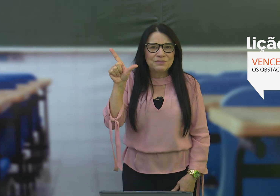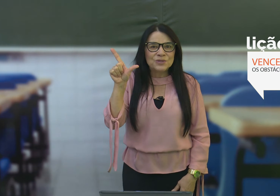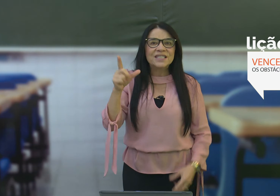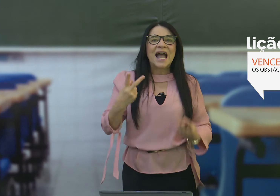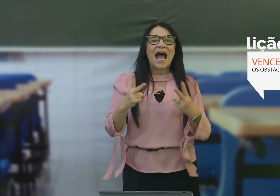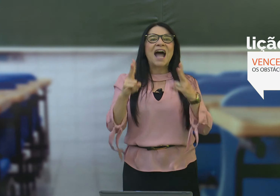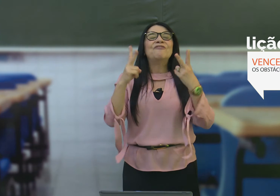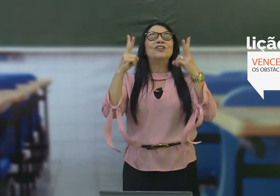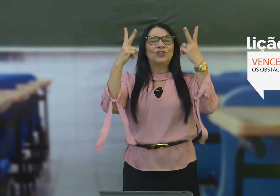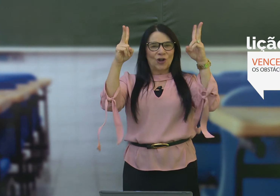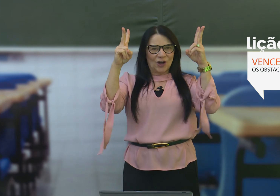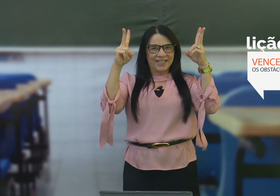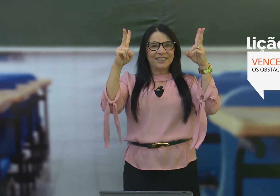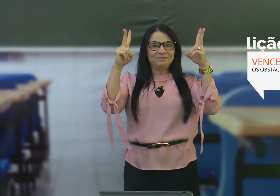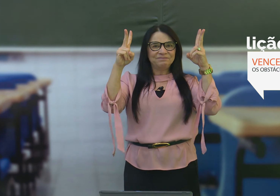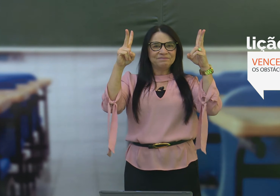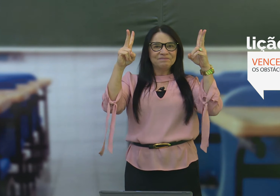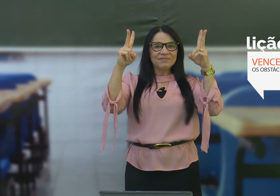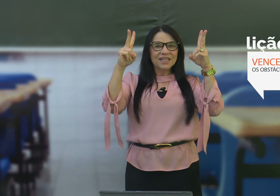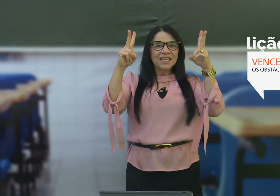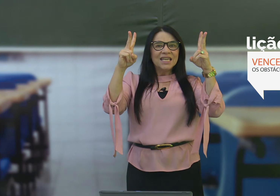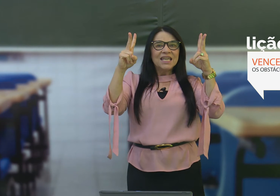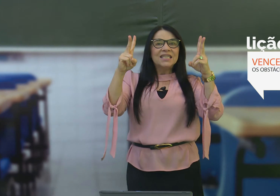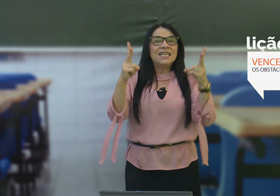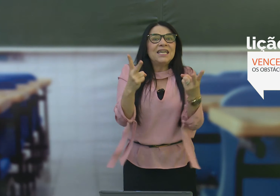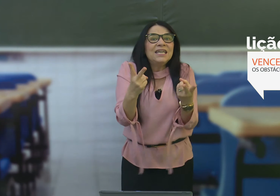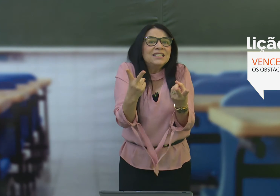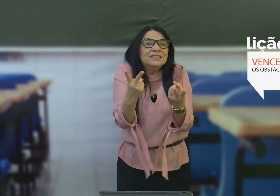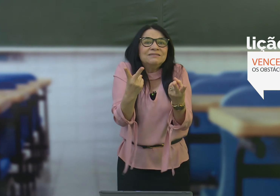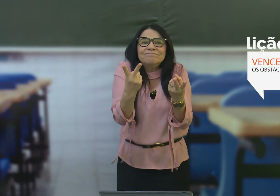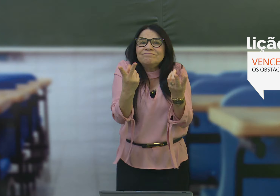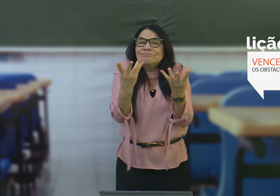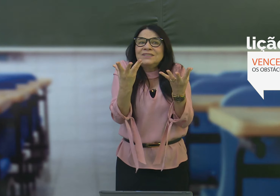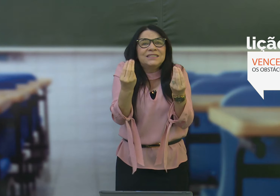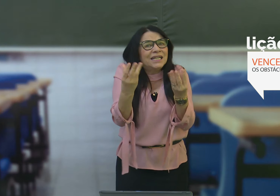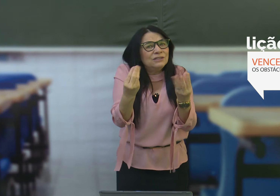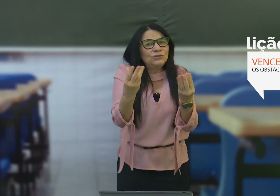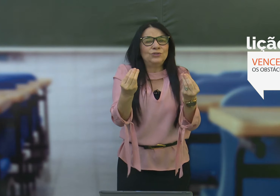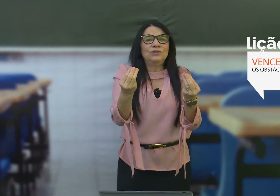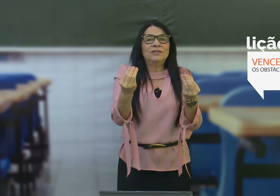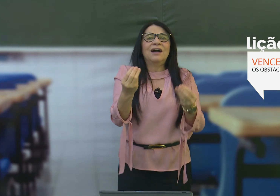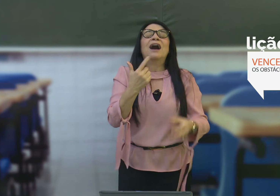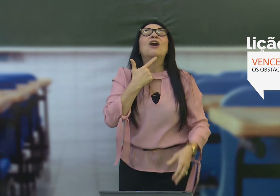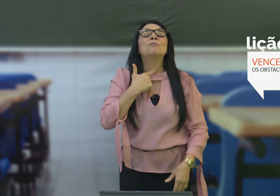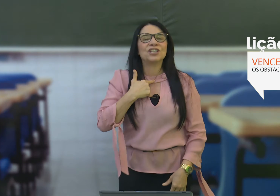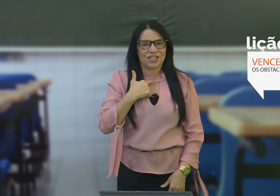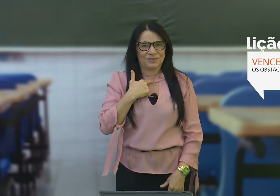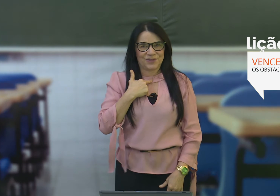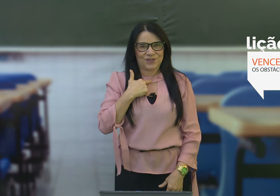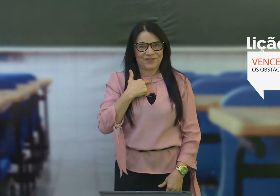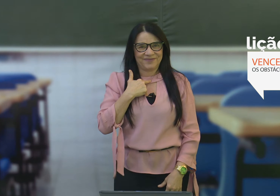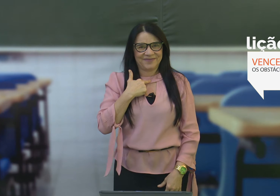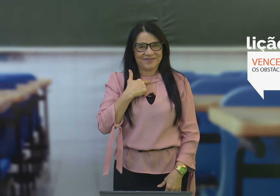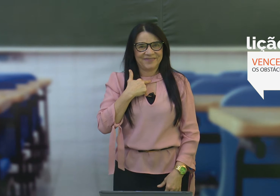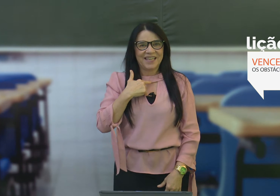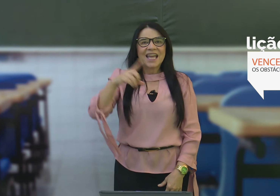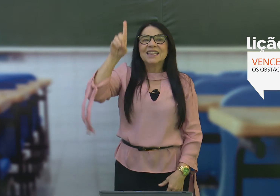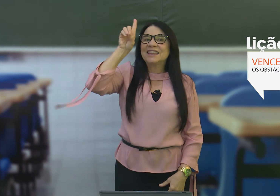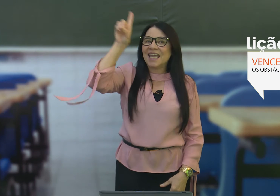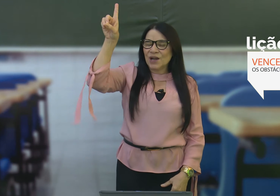conquistaremos a vitória que tanto almejamos.